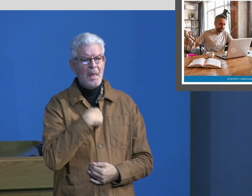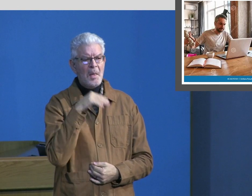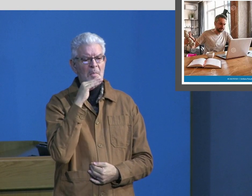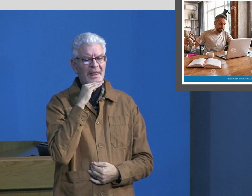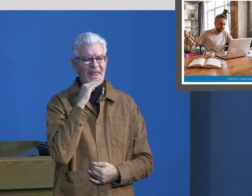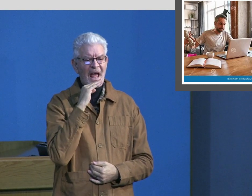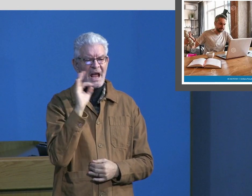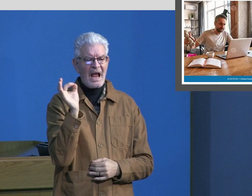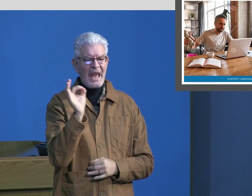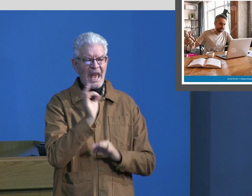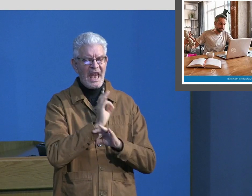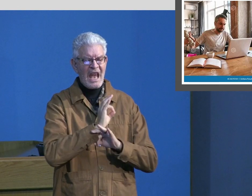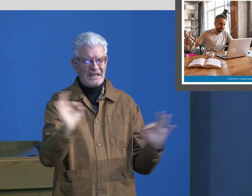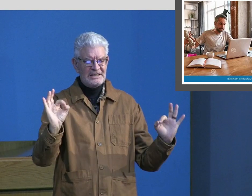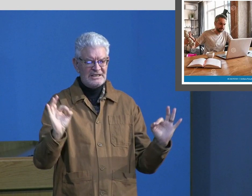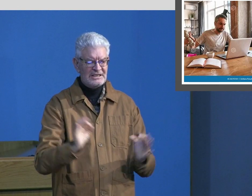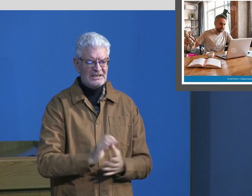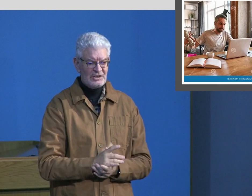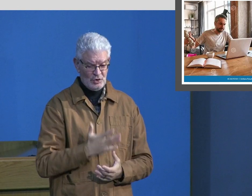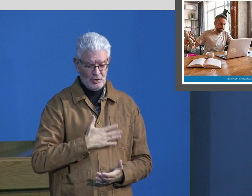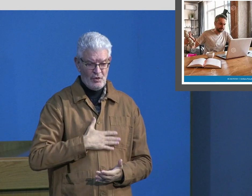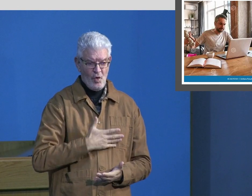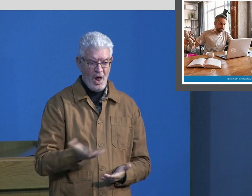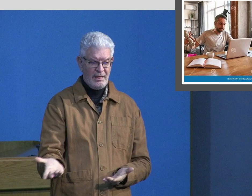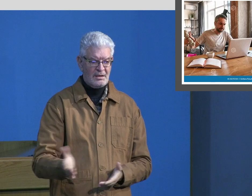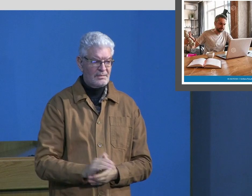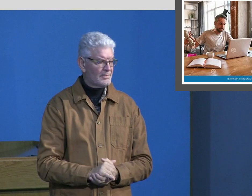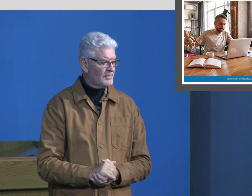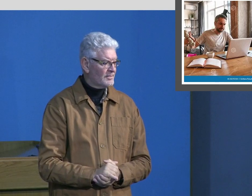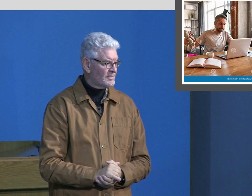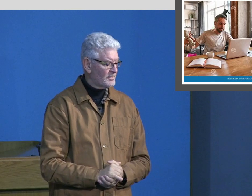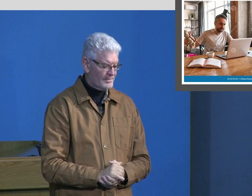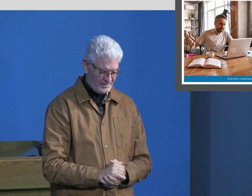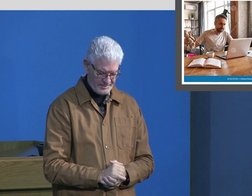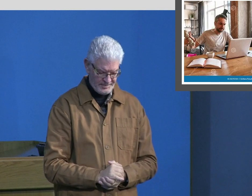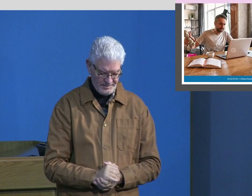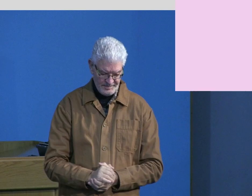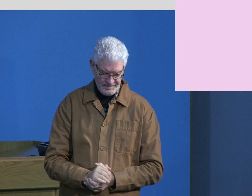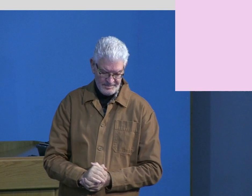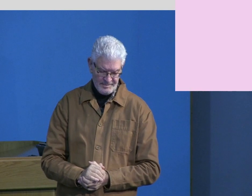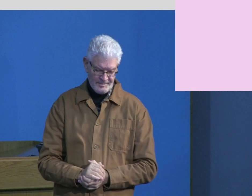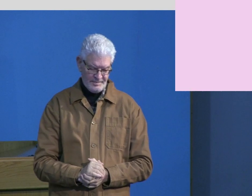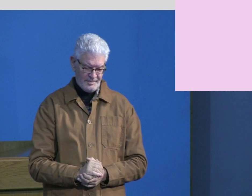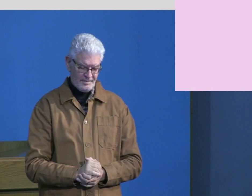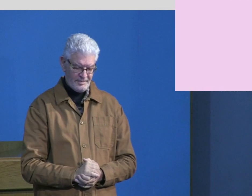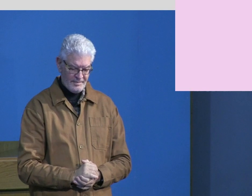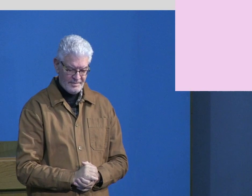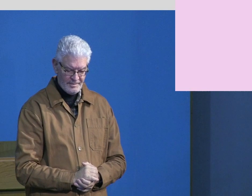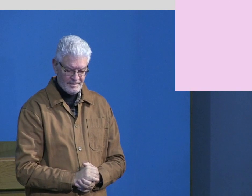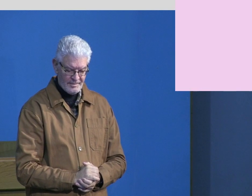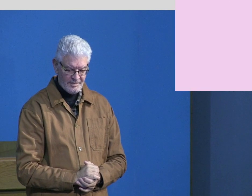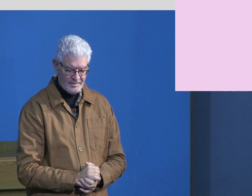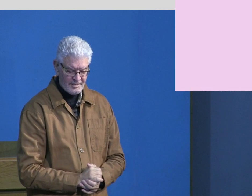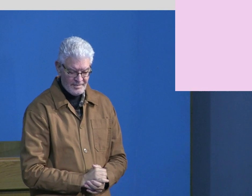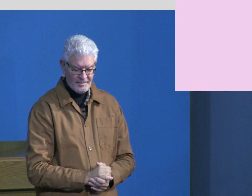nie. Hulle weet ook die kinders kan ook sê, my pa voel niks vir my nie.